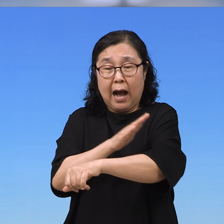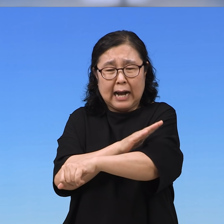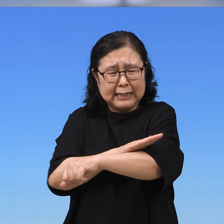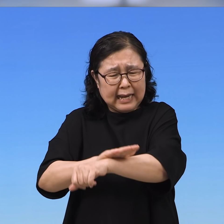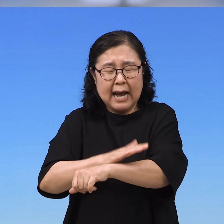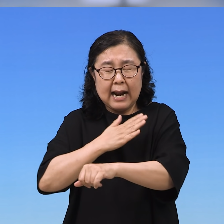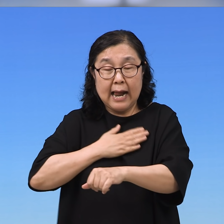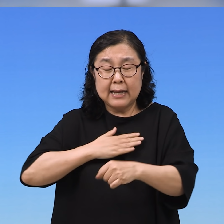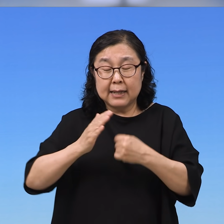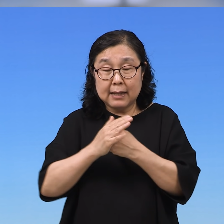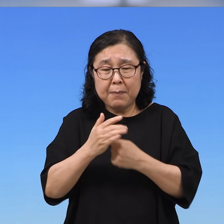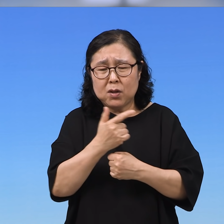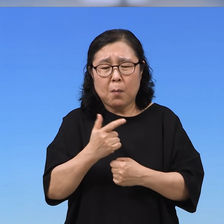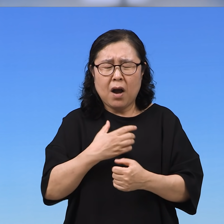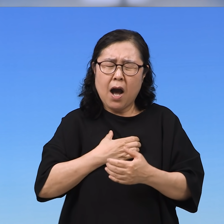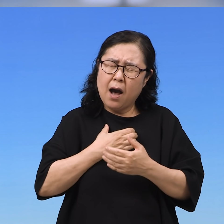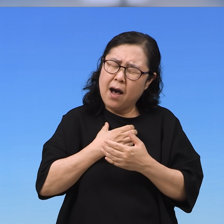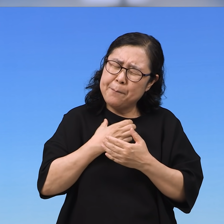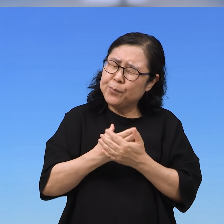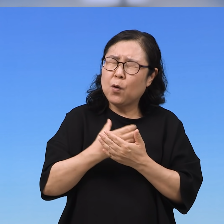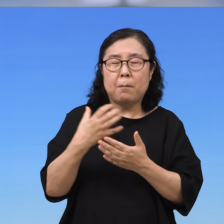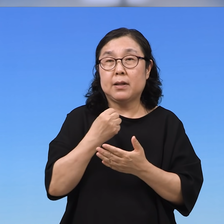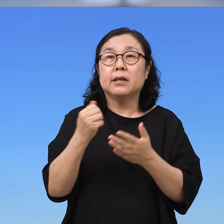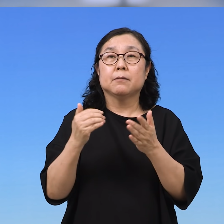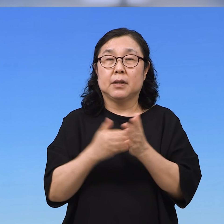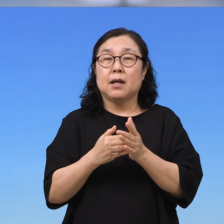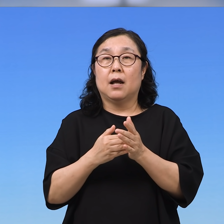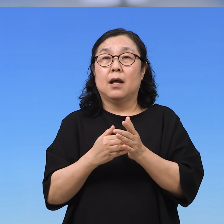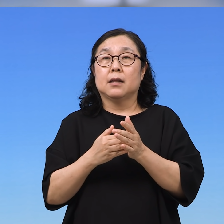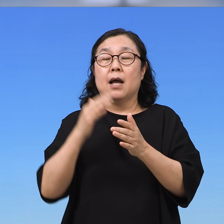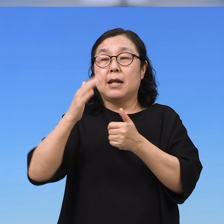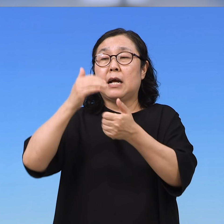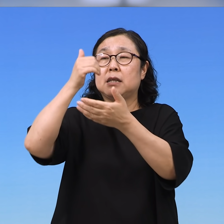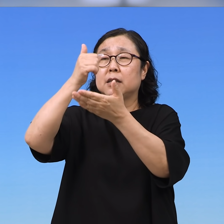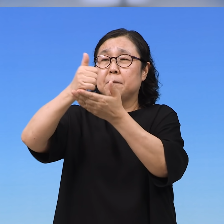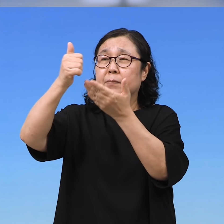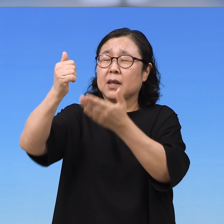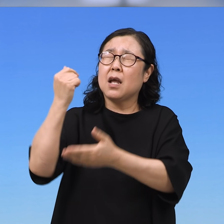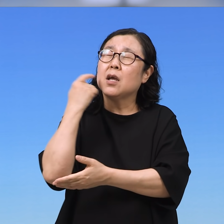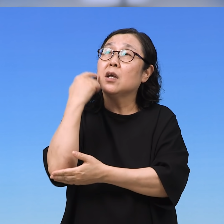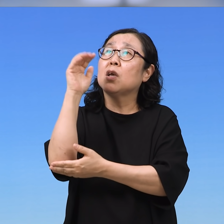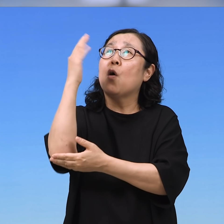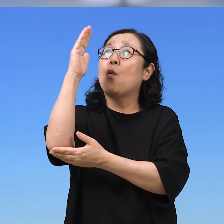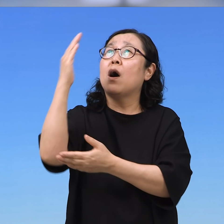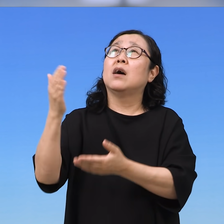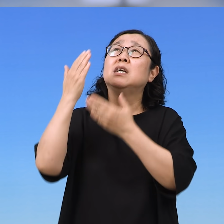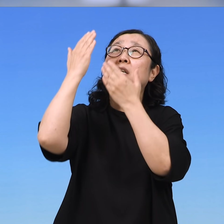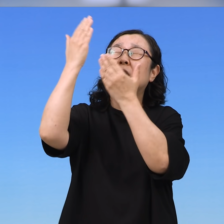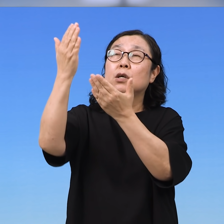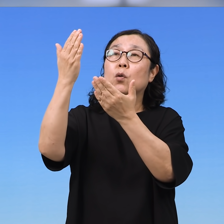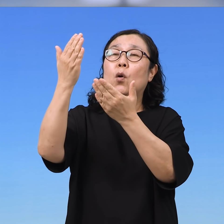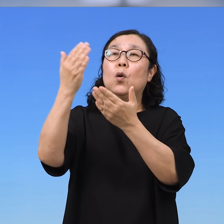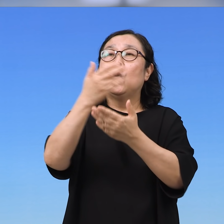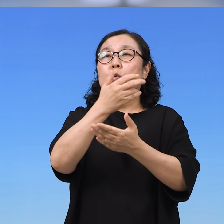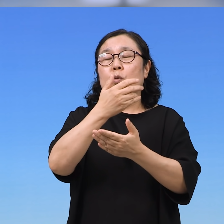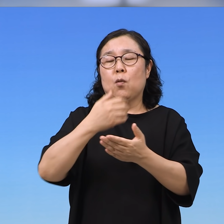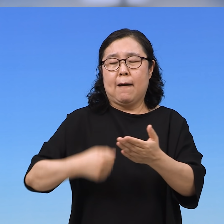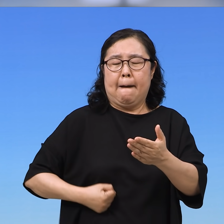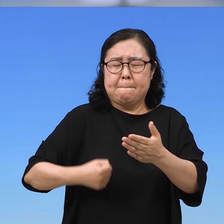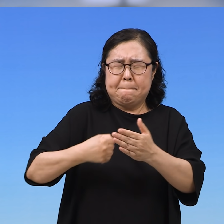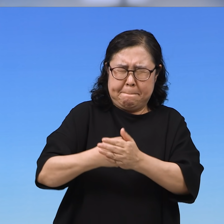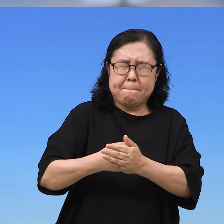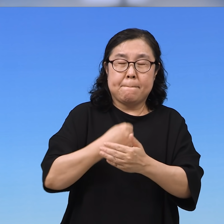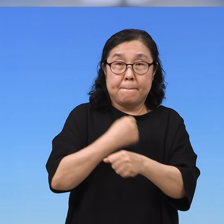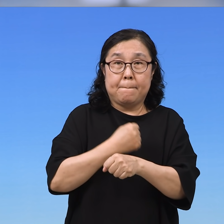아니까 너무너무 벅차오르는 감격이 있는 거예요. 그래서 제가 하나님께 영광을 드리고 감사를 드리면서 제가 또